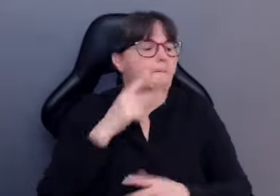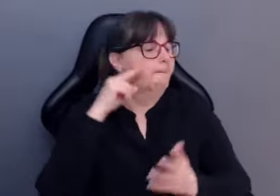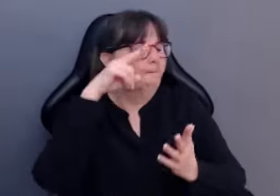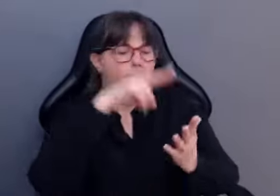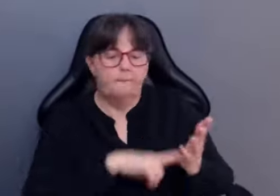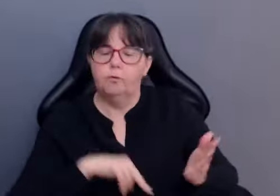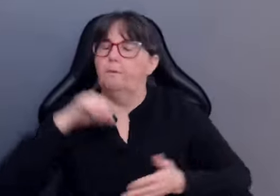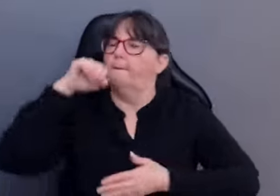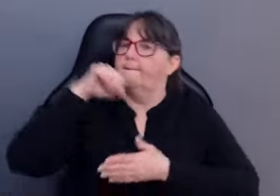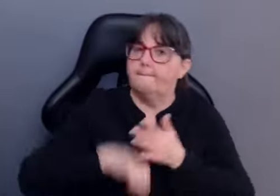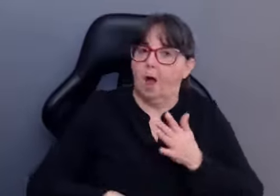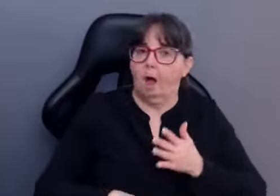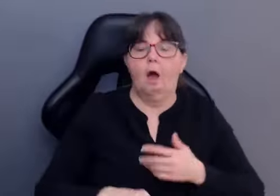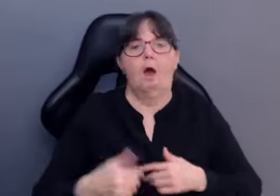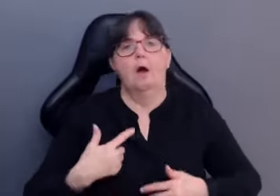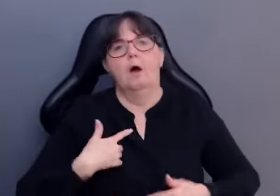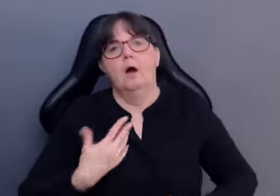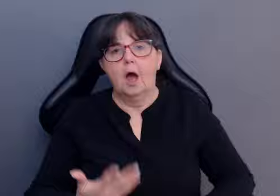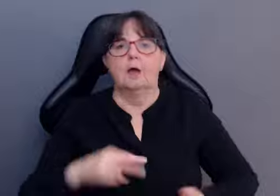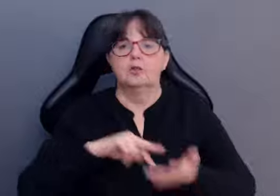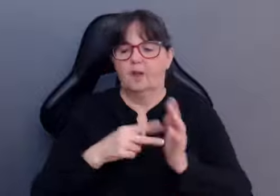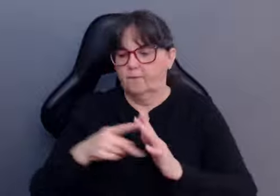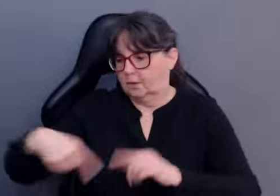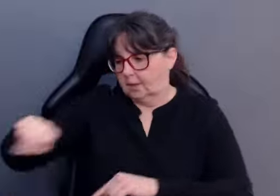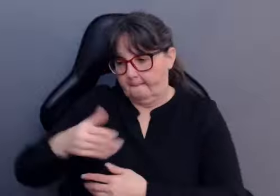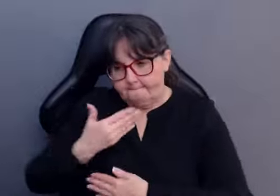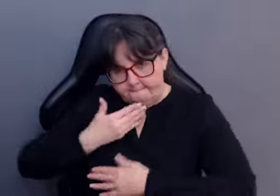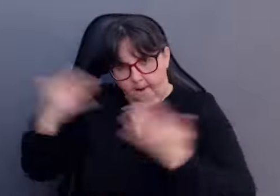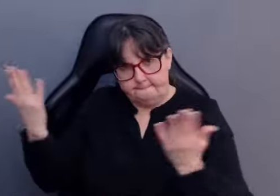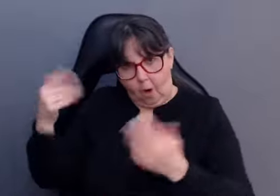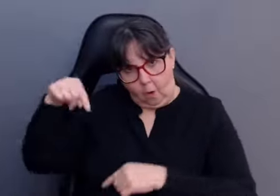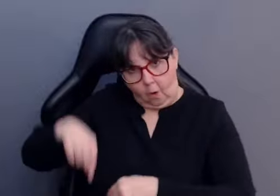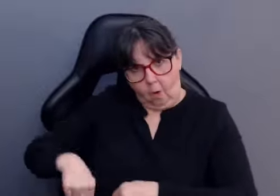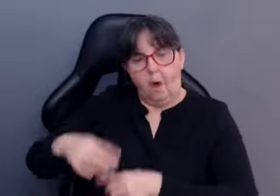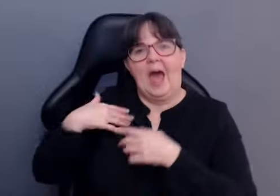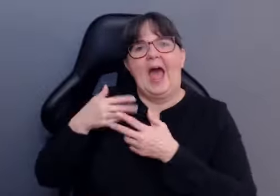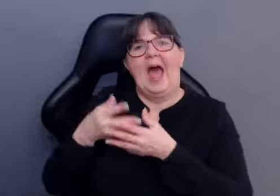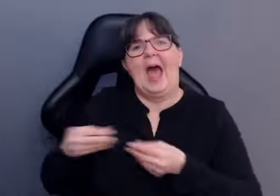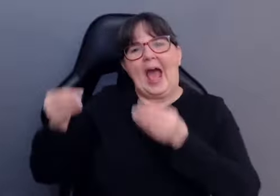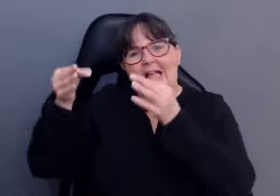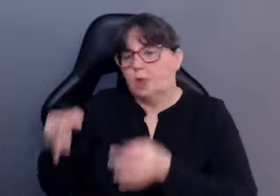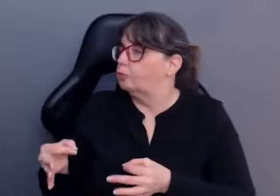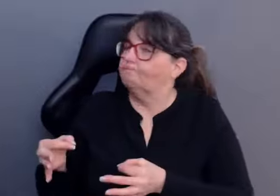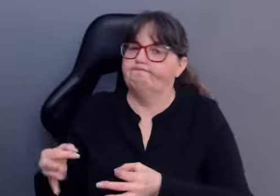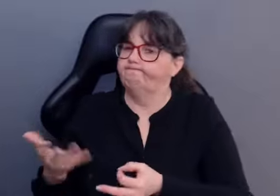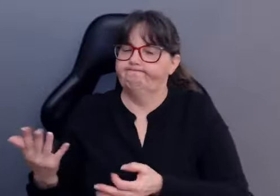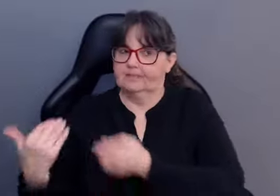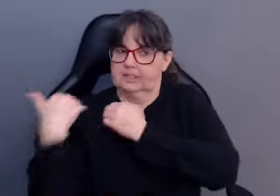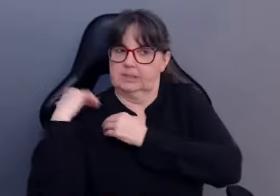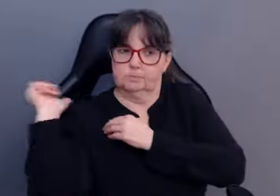n'a pas pour effet de rendre nulles les résolutions adoptées à cette assemblée.